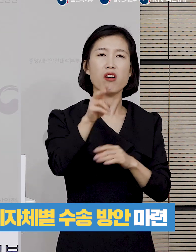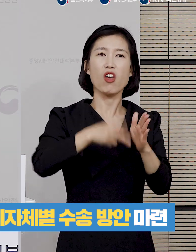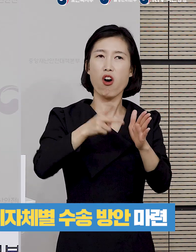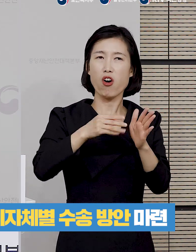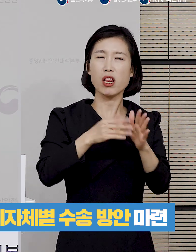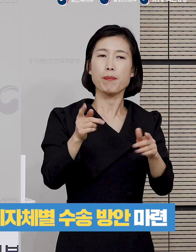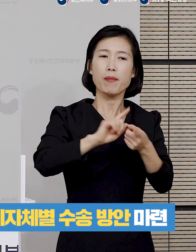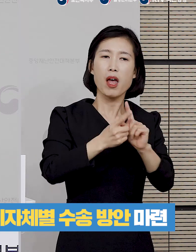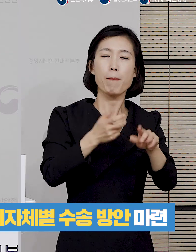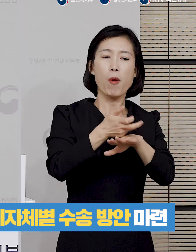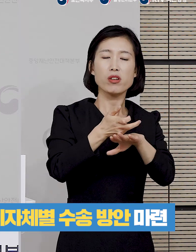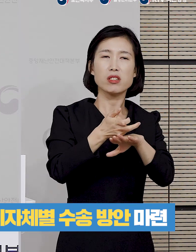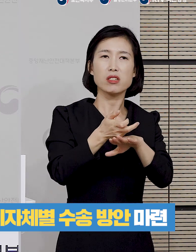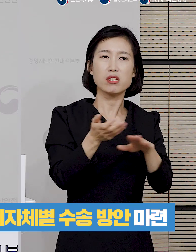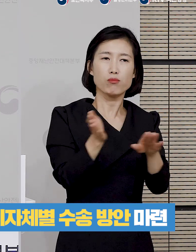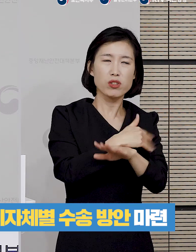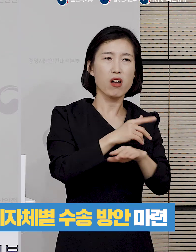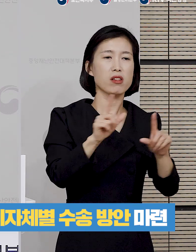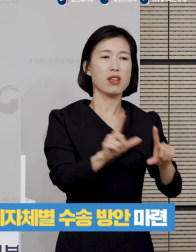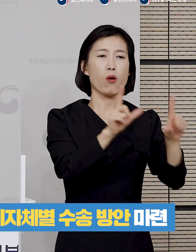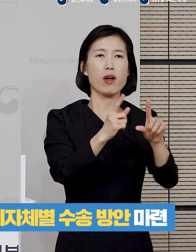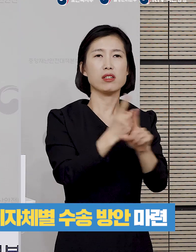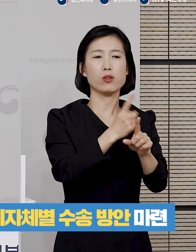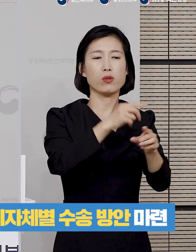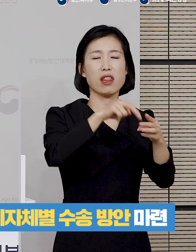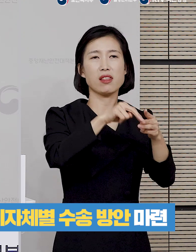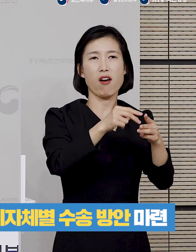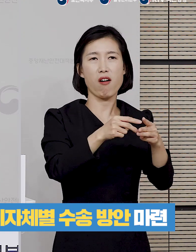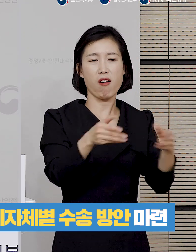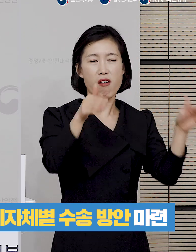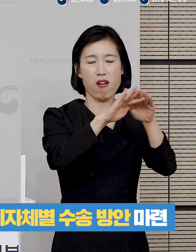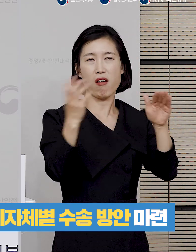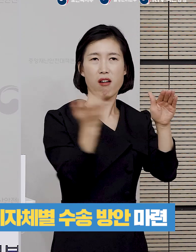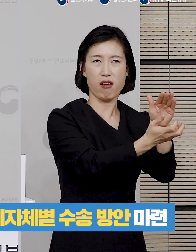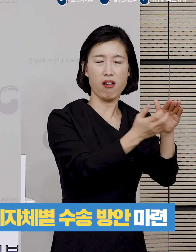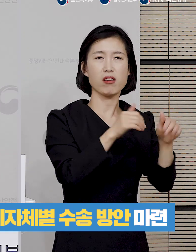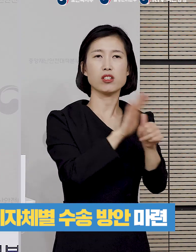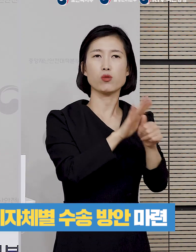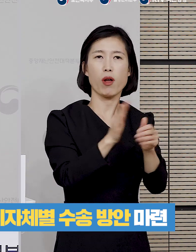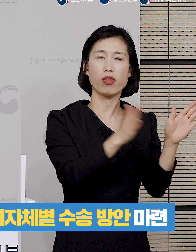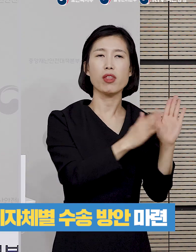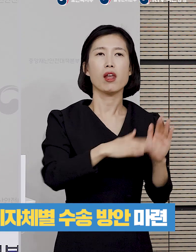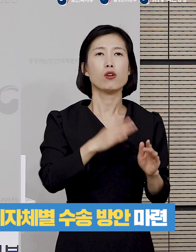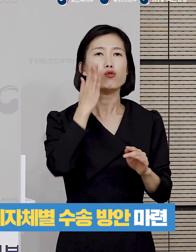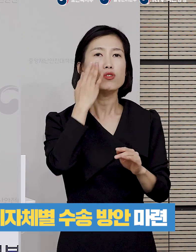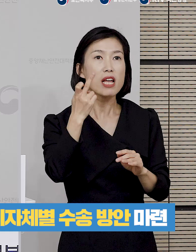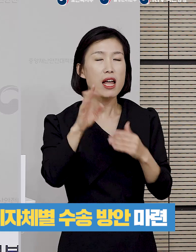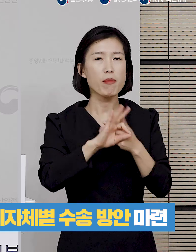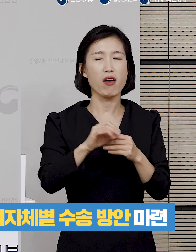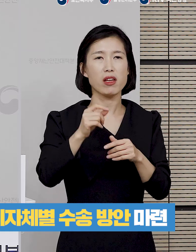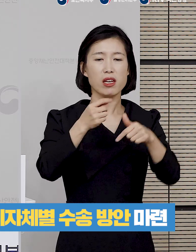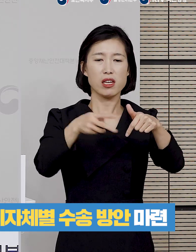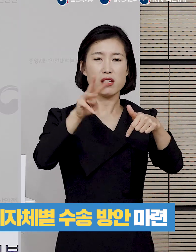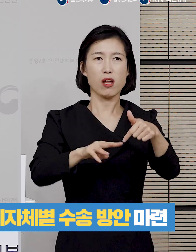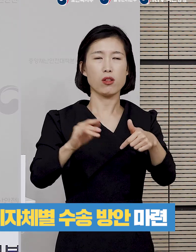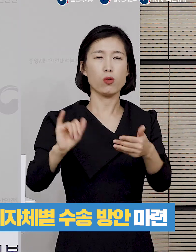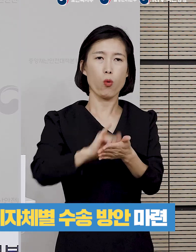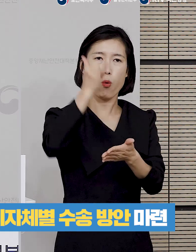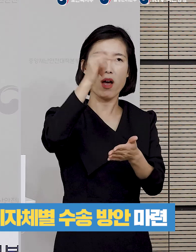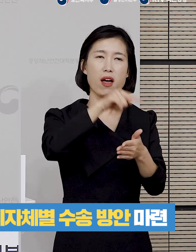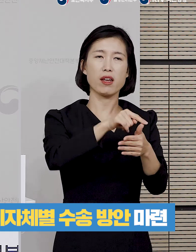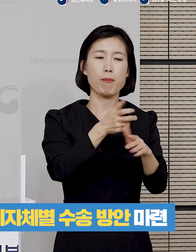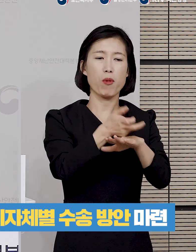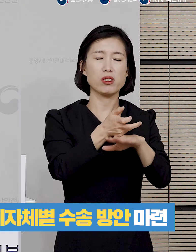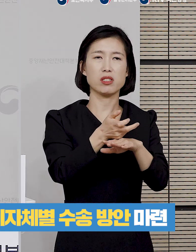송정역 에서 버스를 이용해서 생활 치료 센터 로 이동을 시킵니다 시설 경우에 들어가고요 그 다음에 울산 의 경우에는